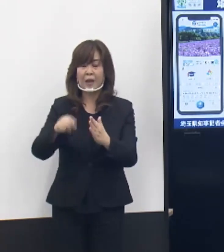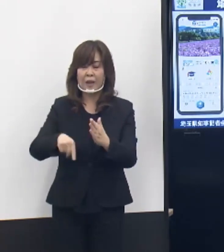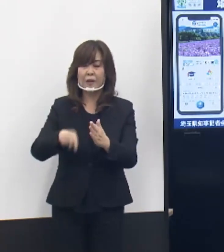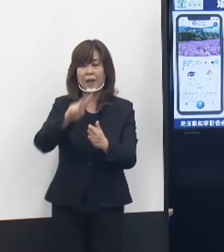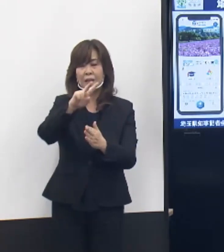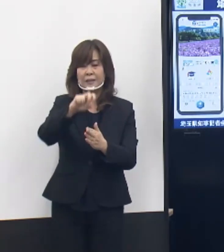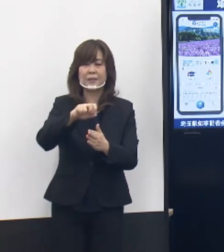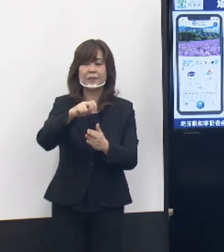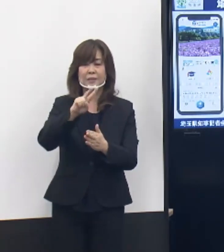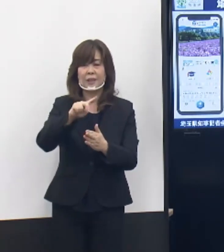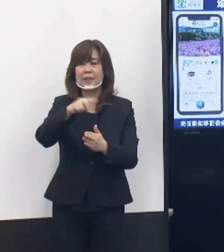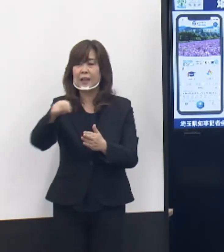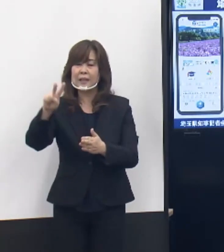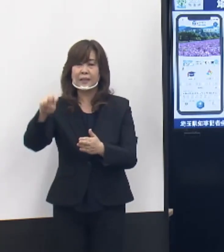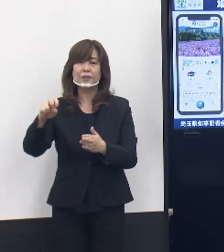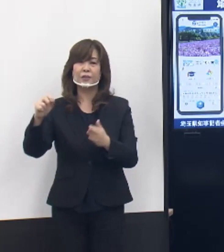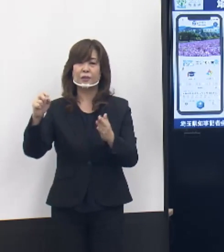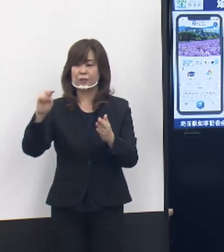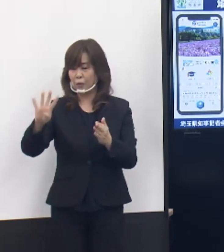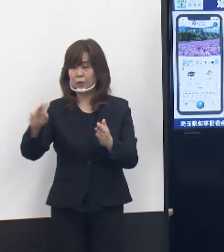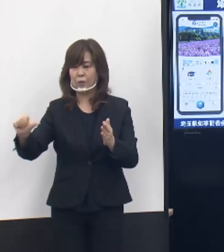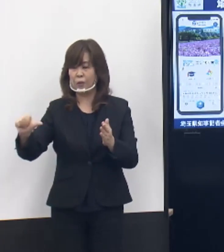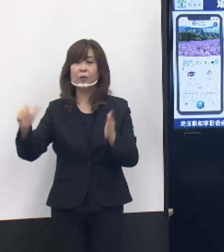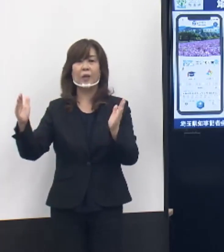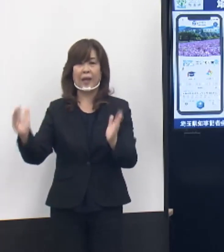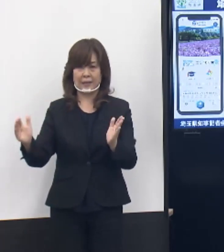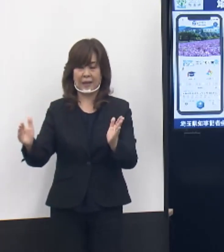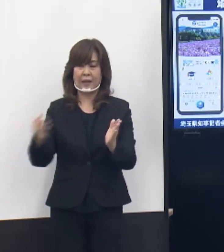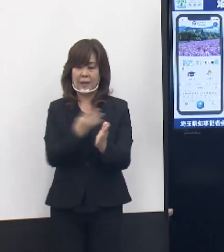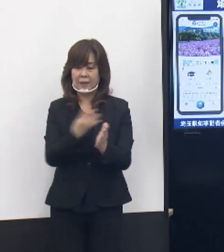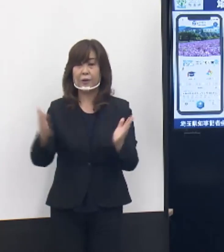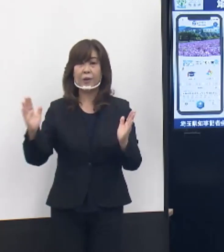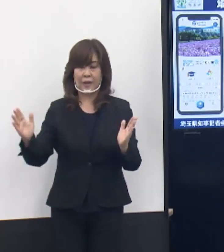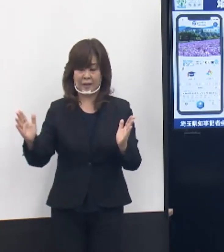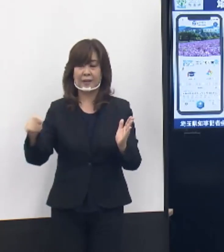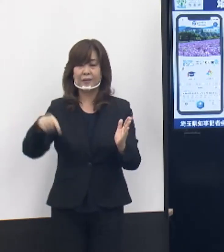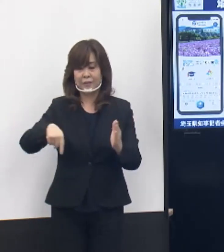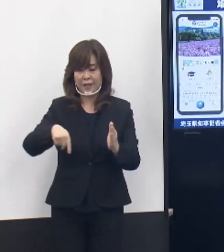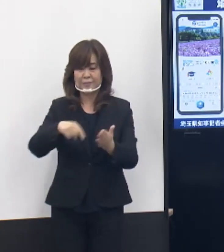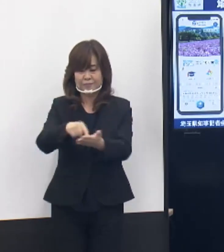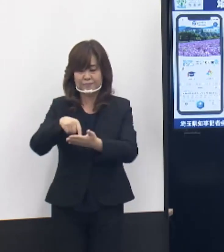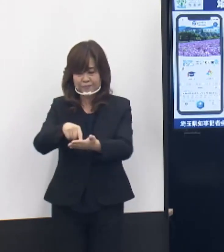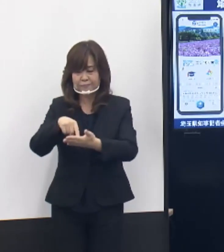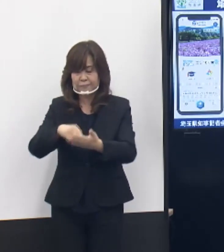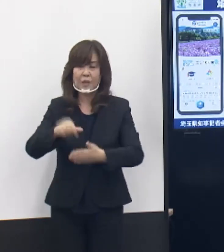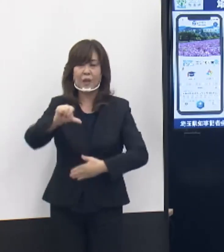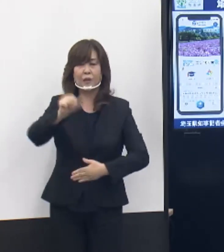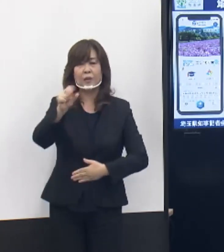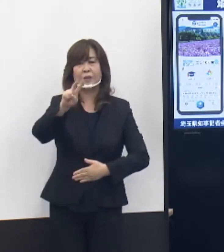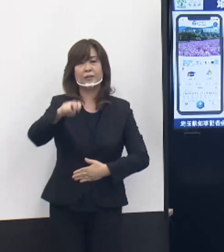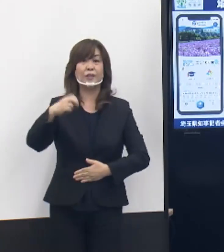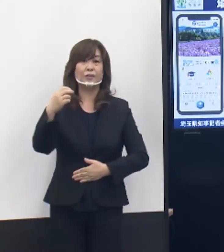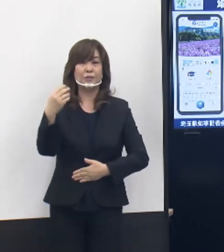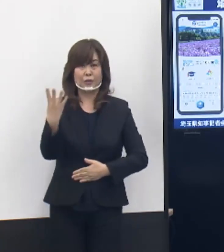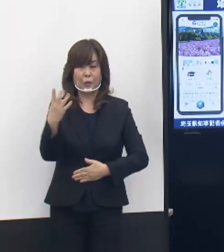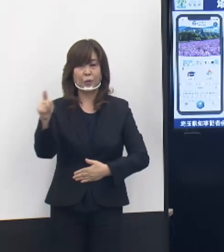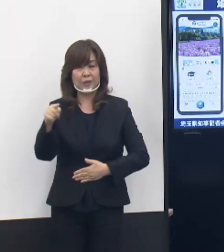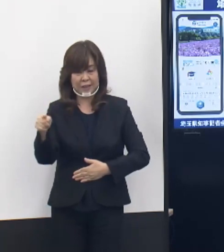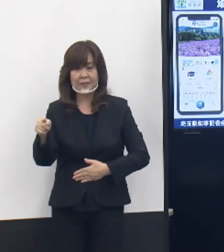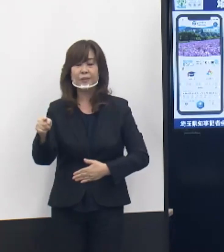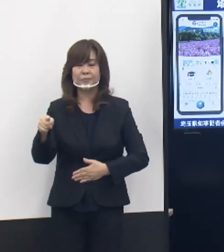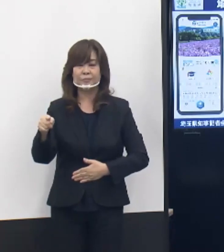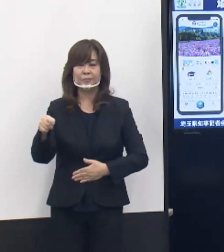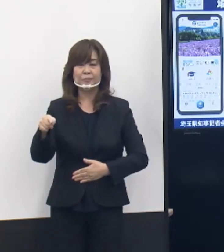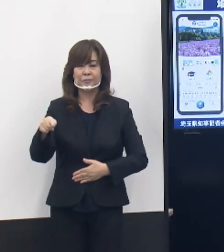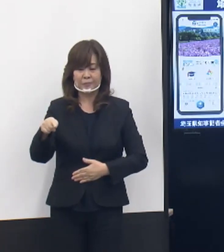までの4日間になりますが、この特設ブースで4日間で524名の方が、確認済証の